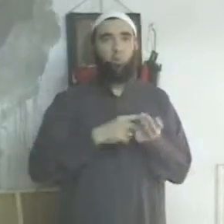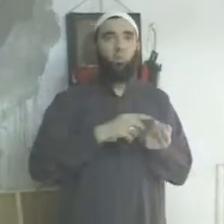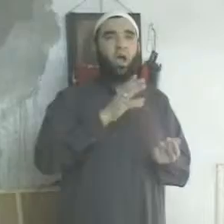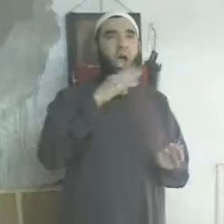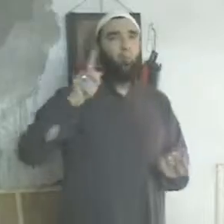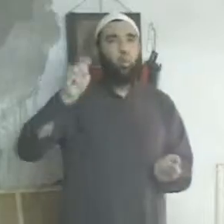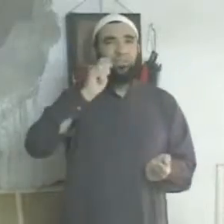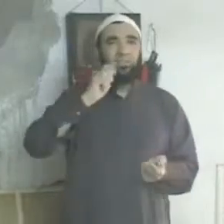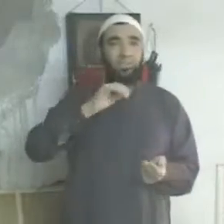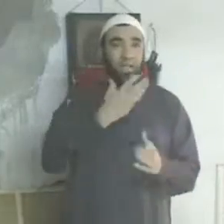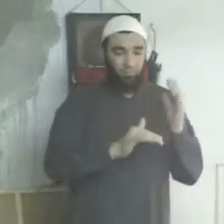بخيل هو ابن عمه.